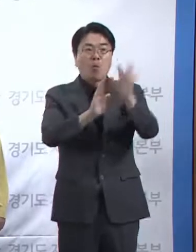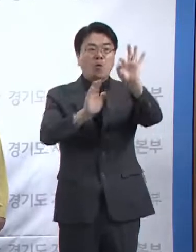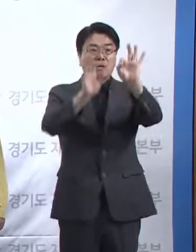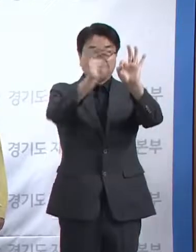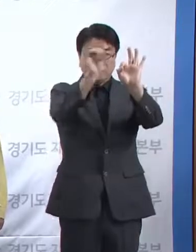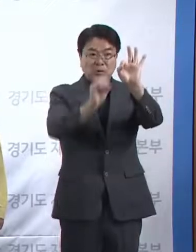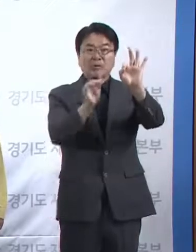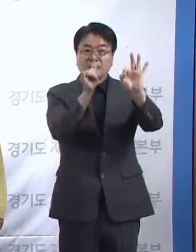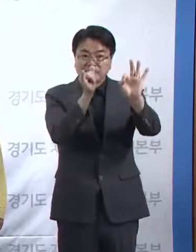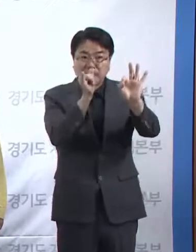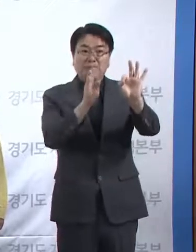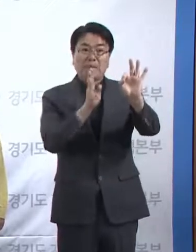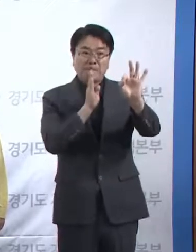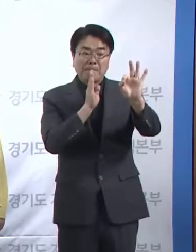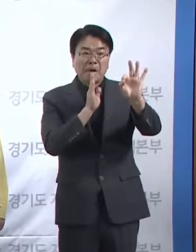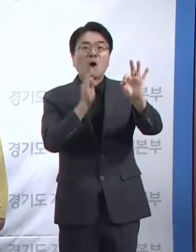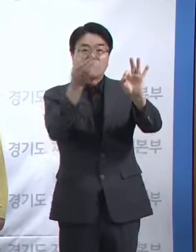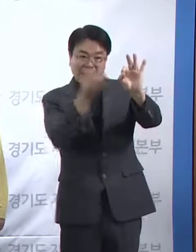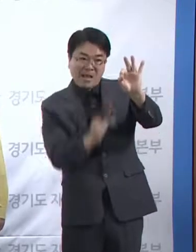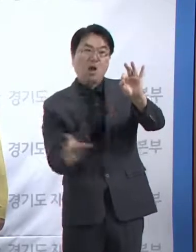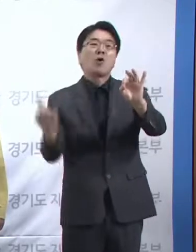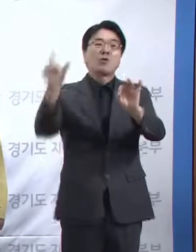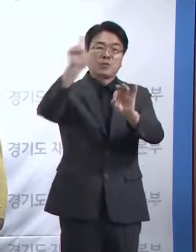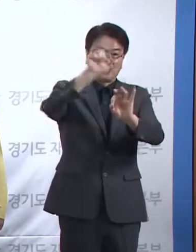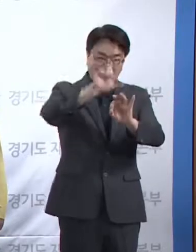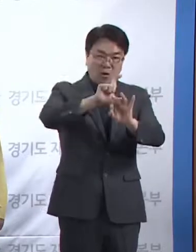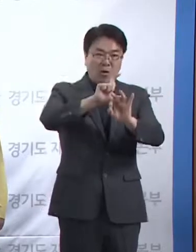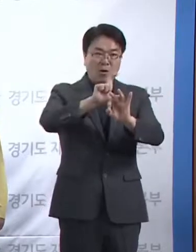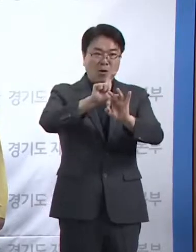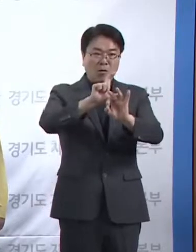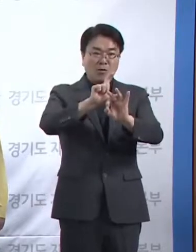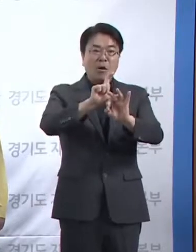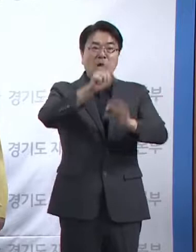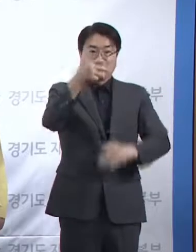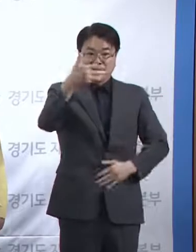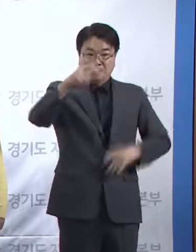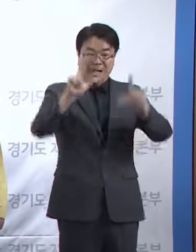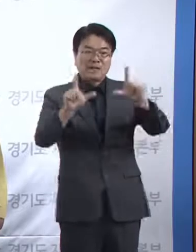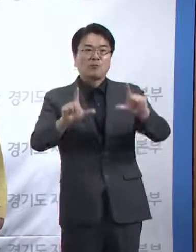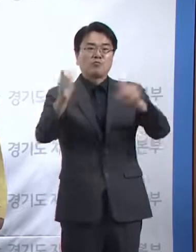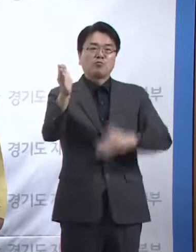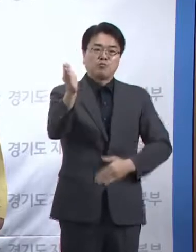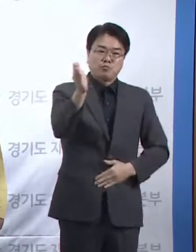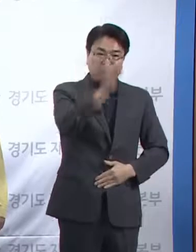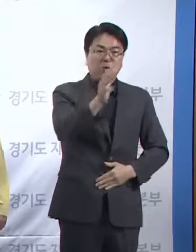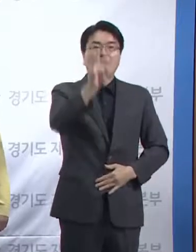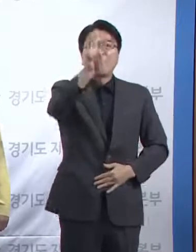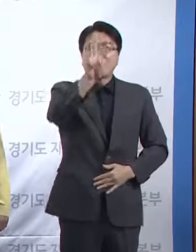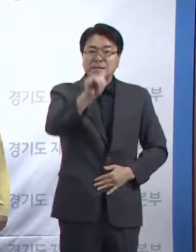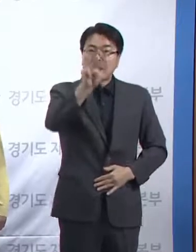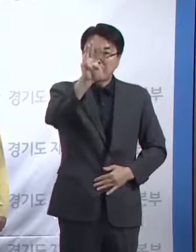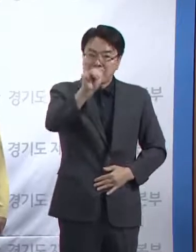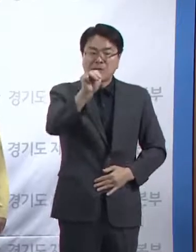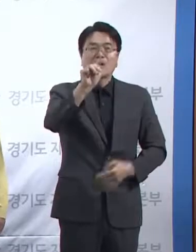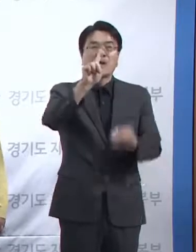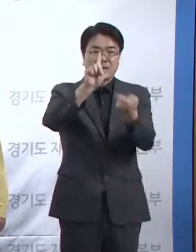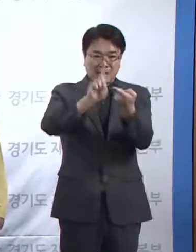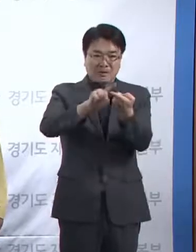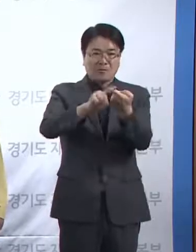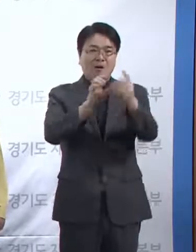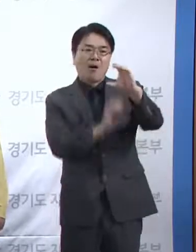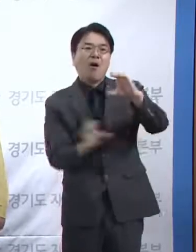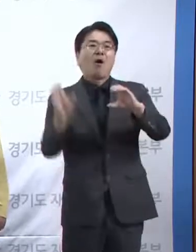18일 예정일입니다. 18일부터 20만 원 기준으로 15%에 해당되는 3만